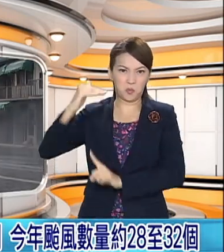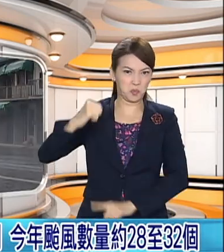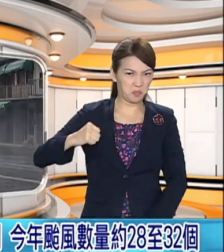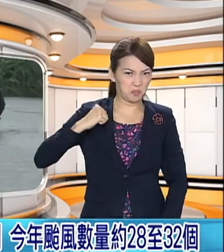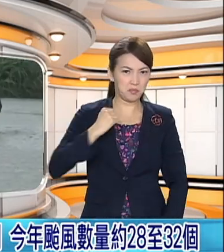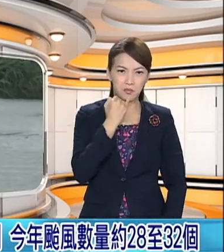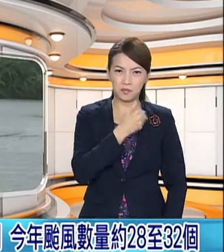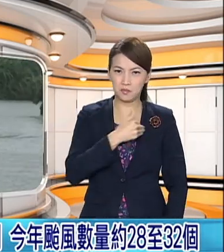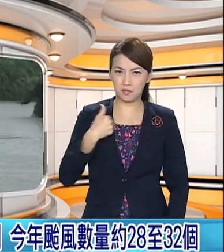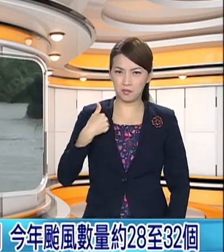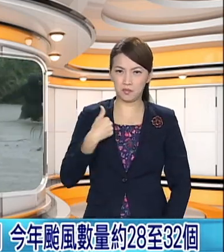例就会增高。